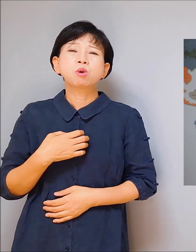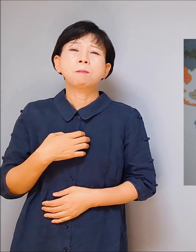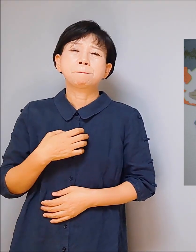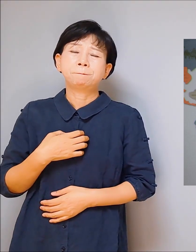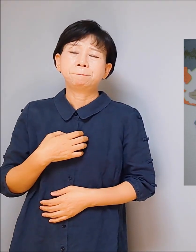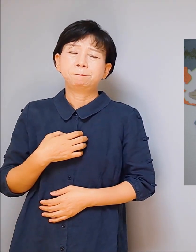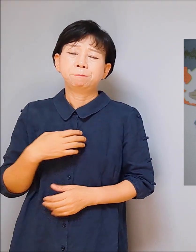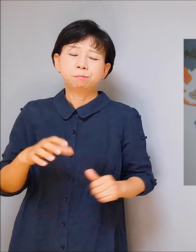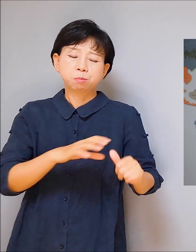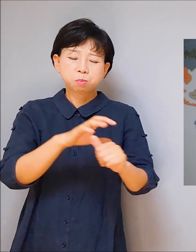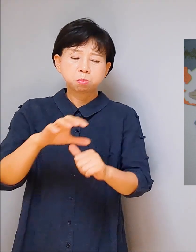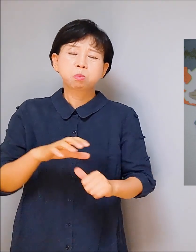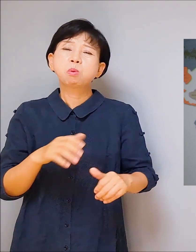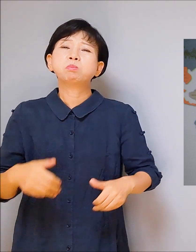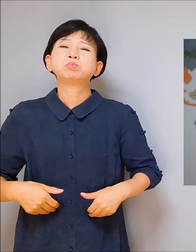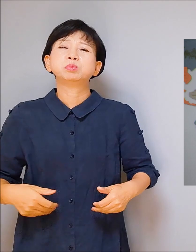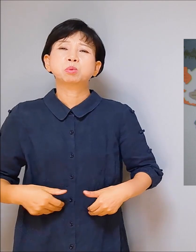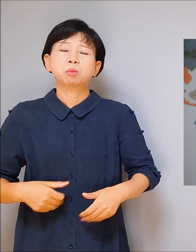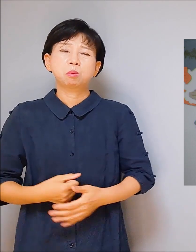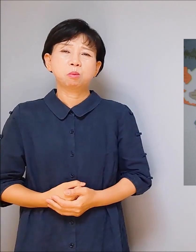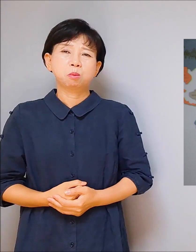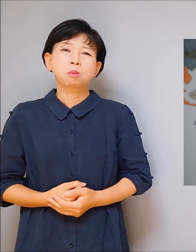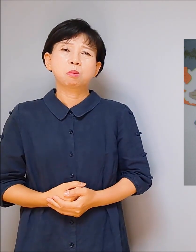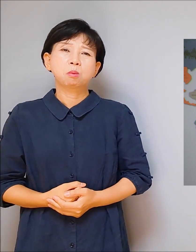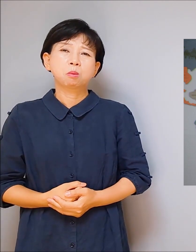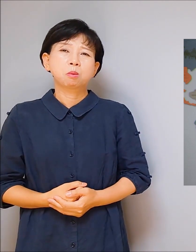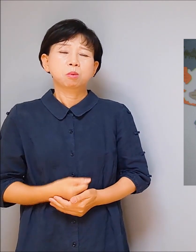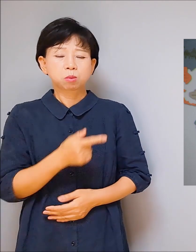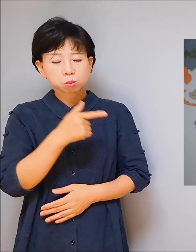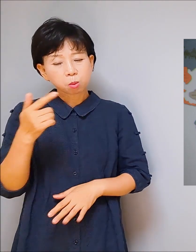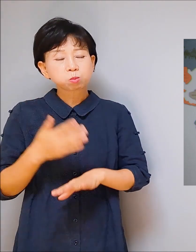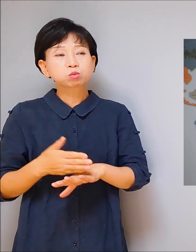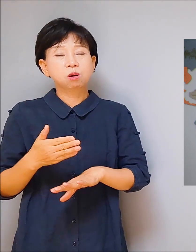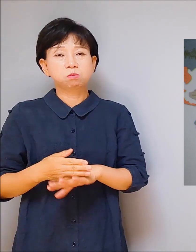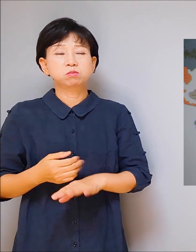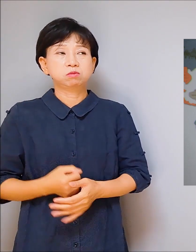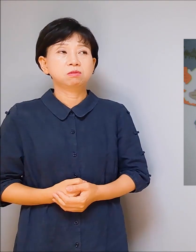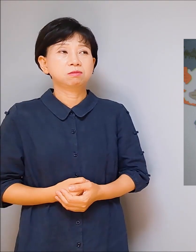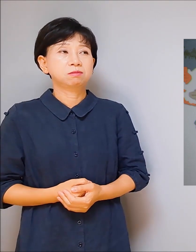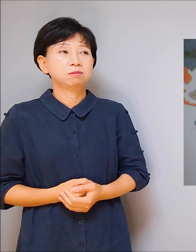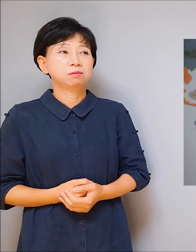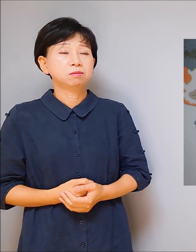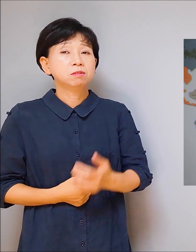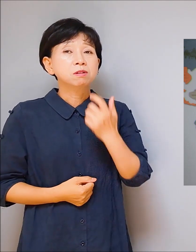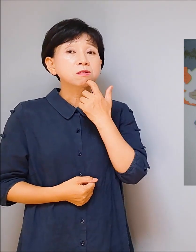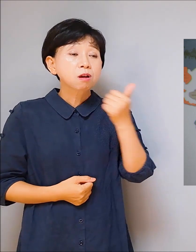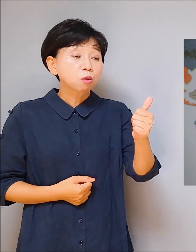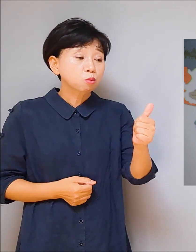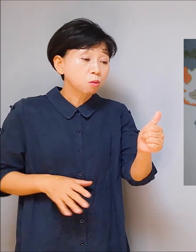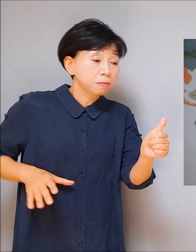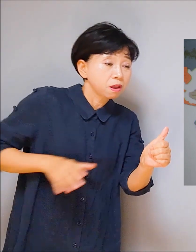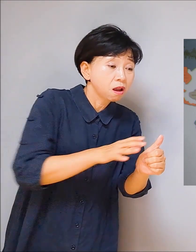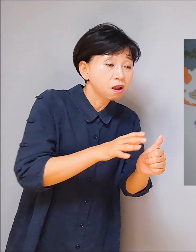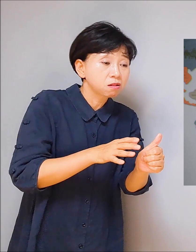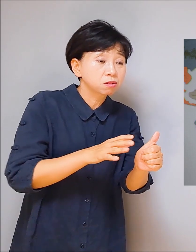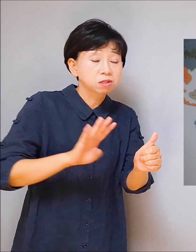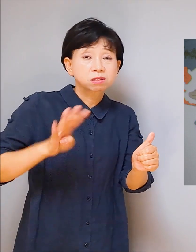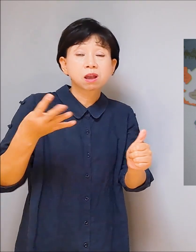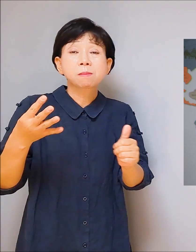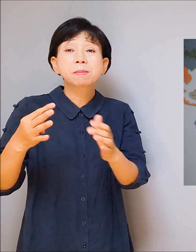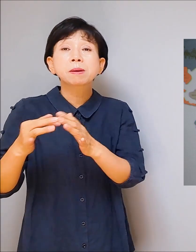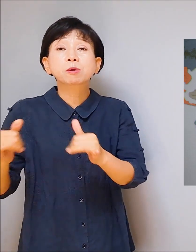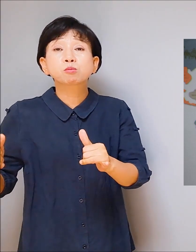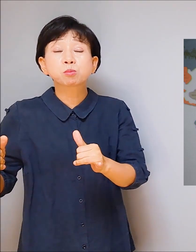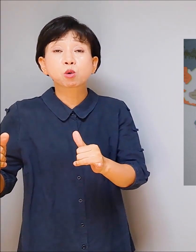누군가가 호위해 주겠다, 보호해 주겠다 하면 너무 감사한 일이죠. 야곱을 죽이려 왔던 그 400명이 이제